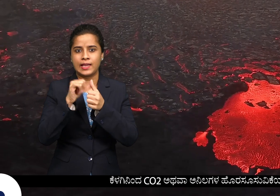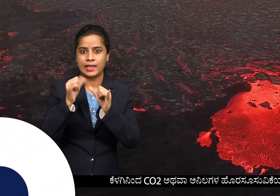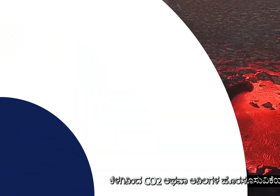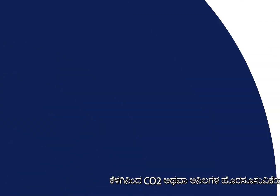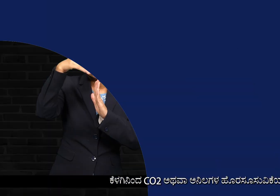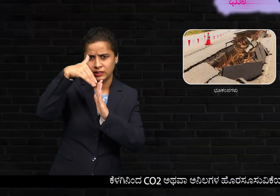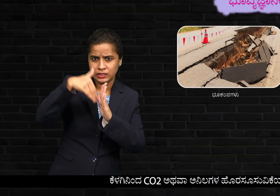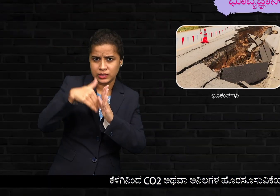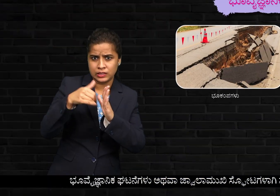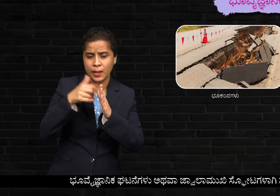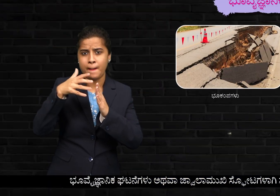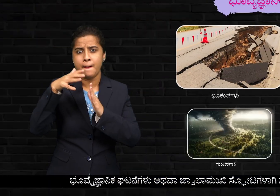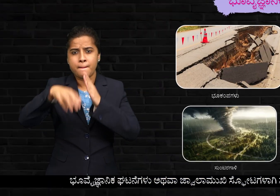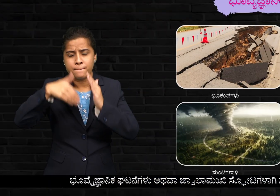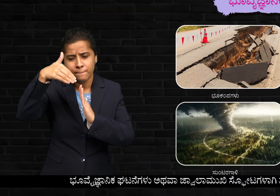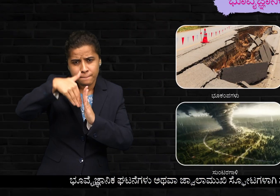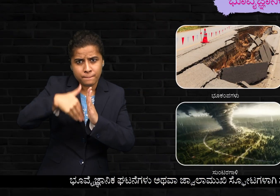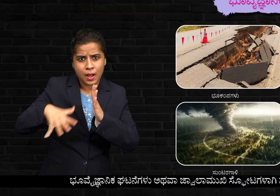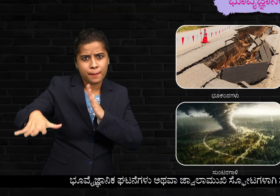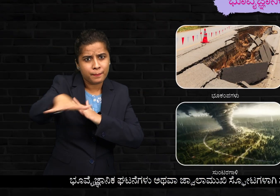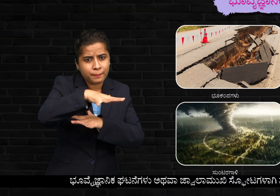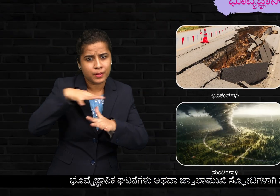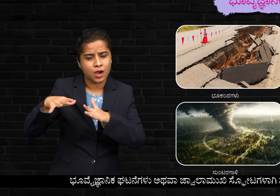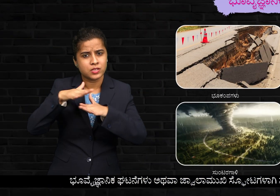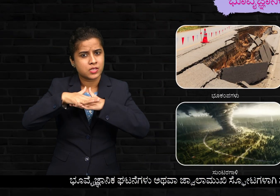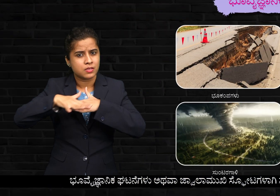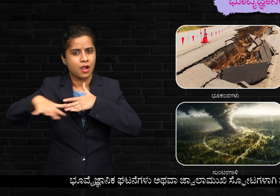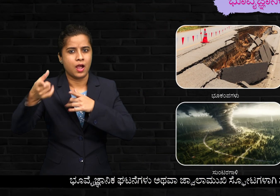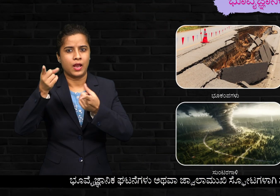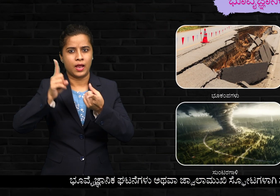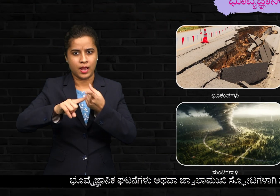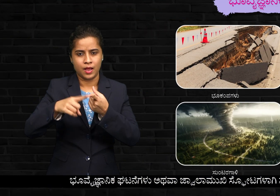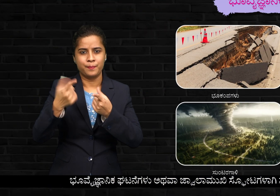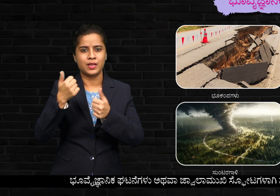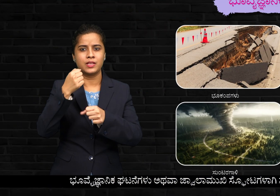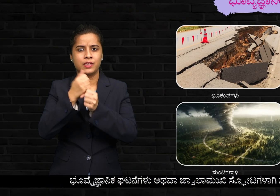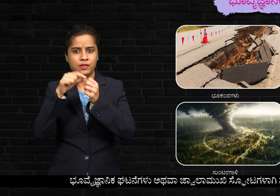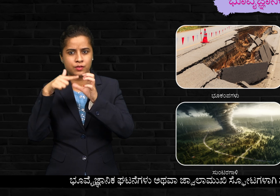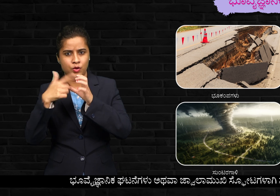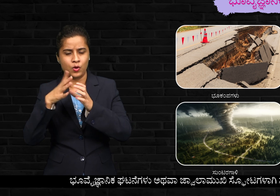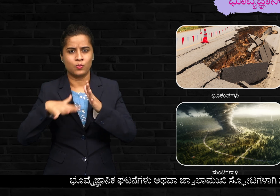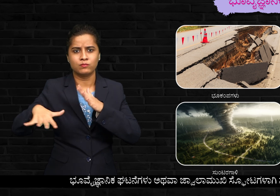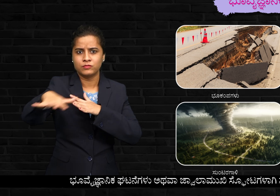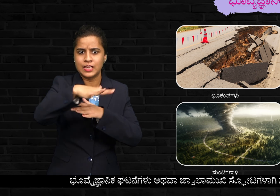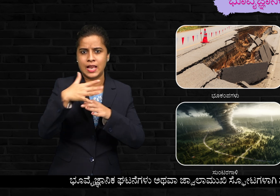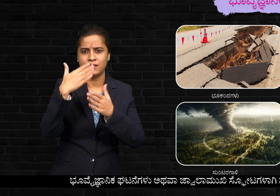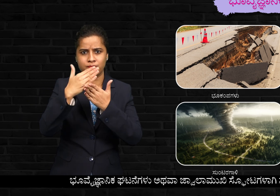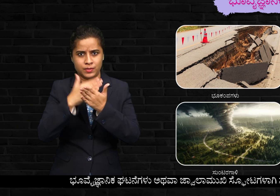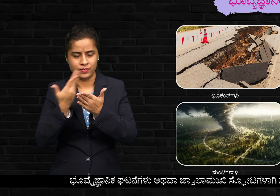ಅನಿಲಗಳ ಹೊರಸೂಸುವಿಕೆಯ ಭೂವೈಜ್ಞಾನಿಕ ಘಟನೆಗಳು ಅಥವಾ ಜ್ವಾಲಾಮುಖಿ ಸ್ಫೋಟಗಳಾಗಿ